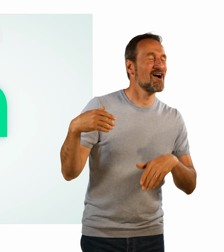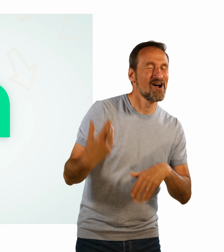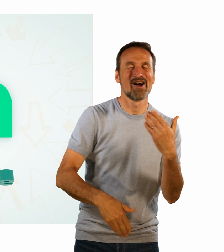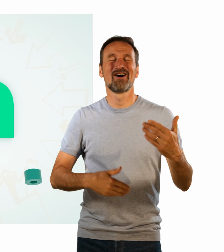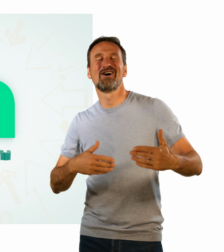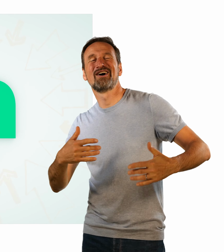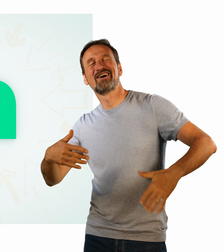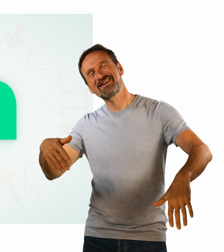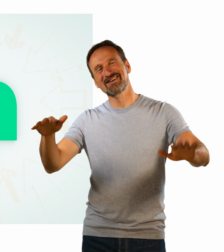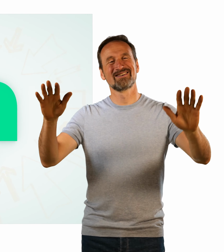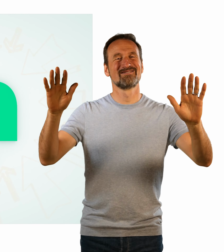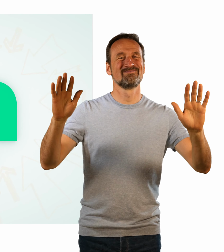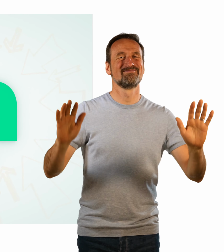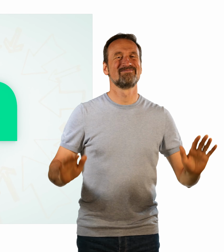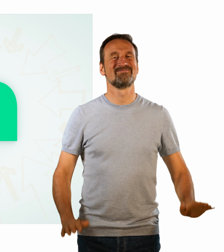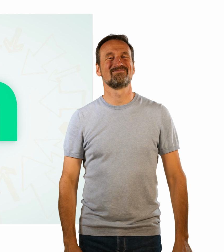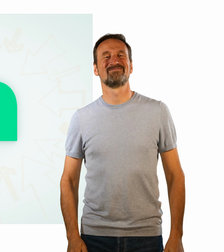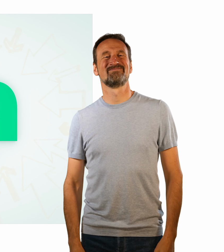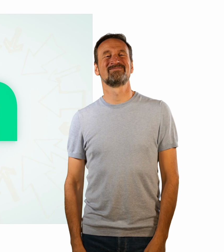Join us.